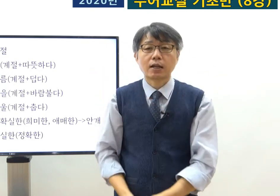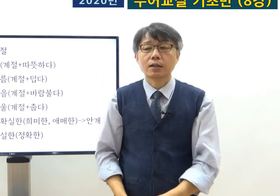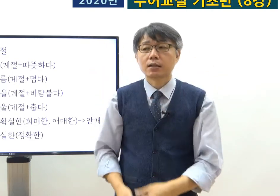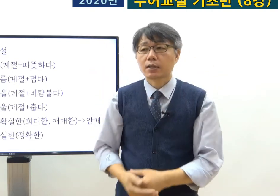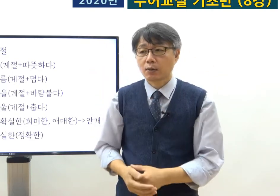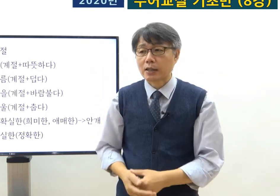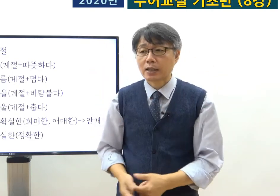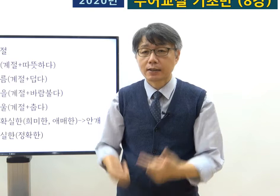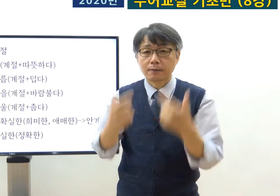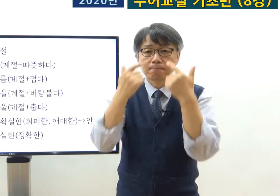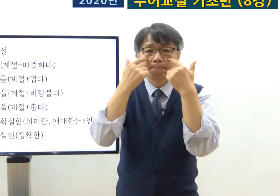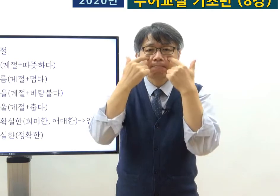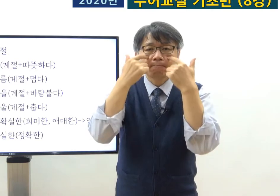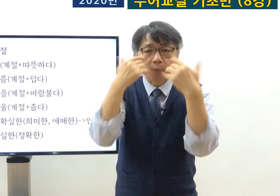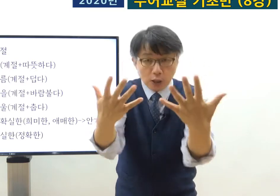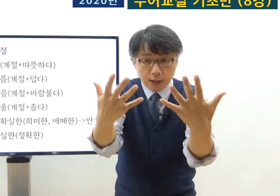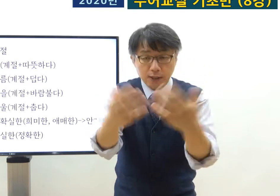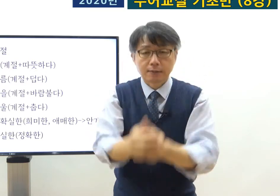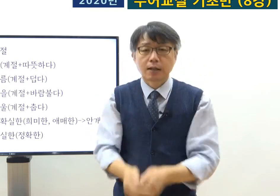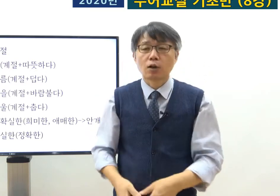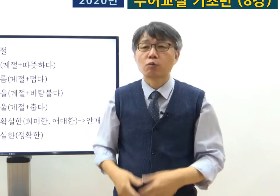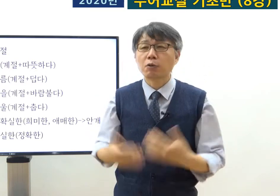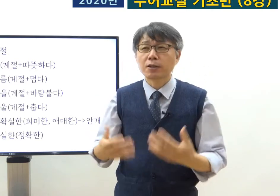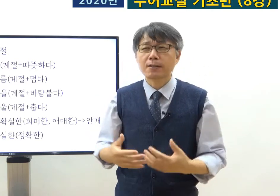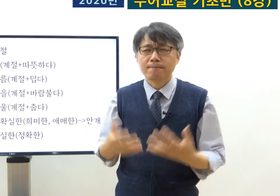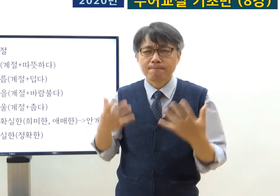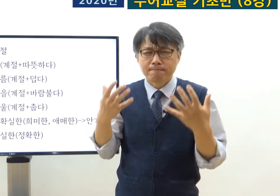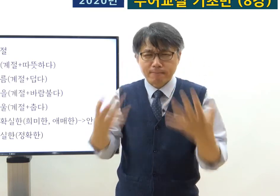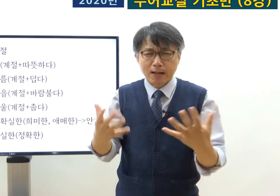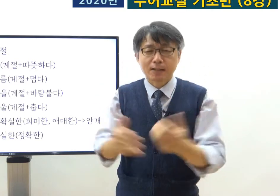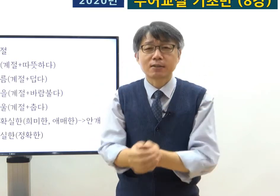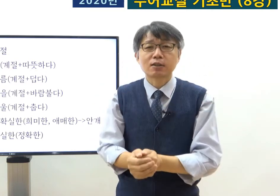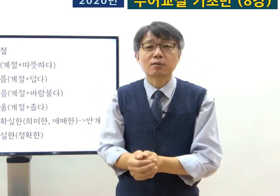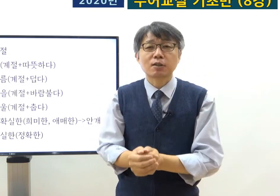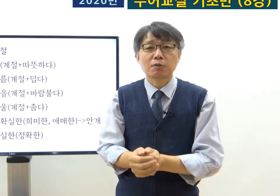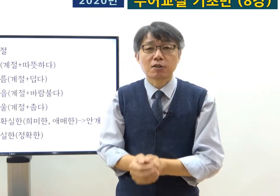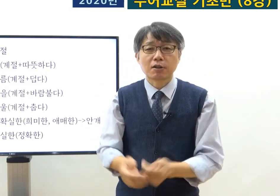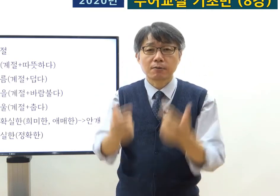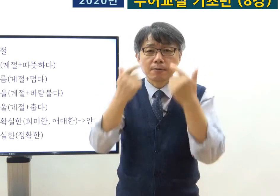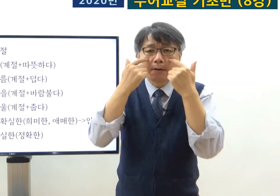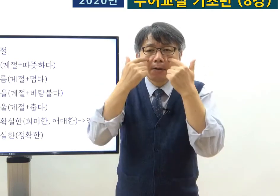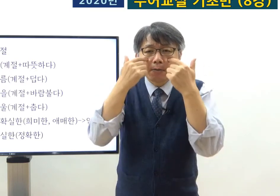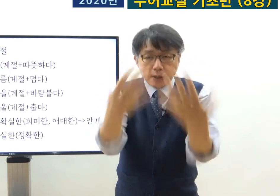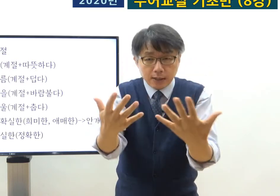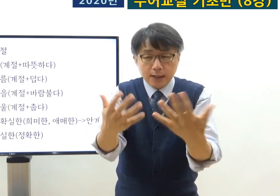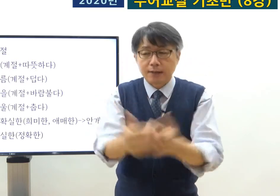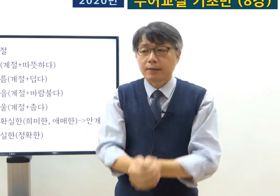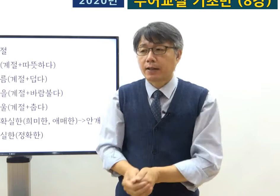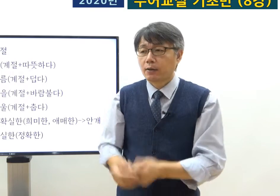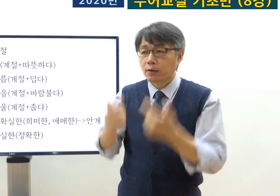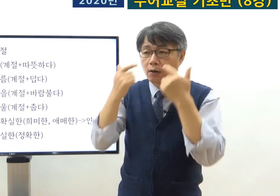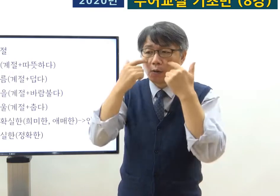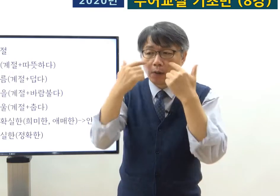이게 이제 확실한인데요. 확실하다. 이렇게 얼굴 표정이 딱 그런 표정이에요. 확실하다. 네.